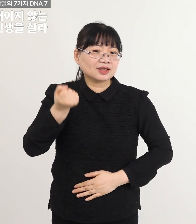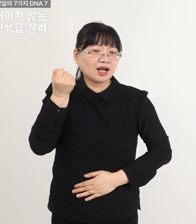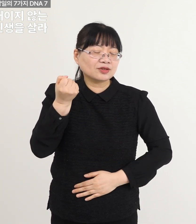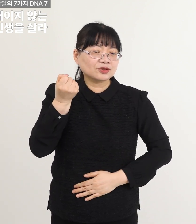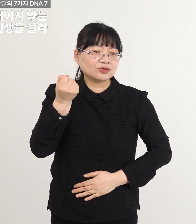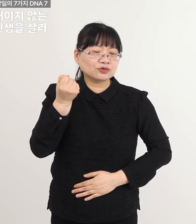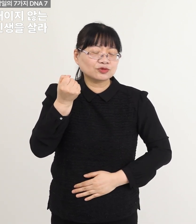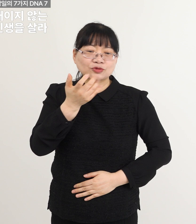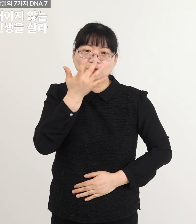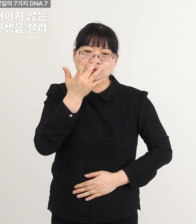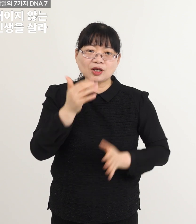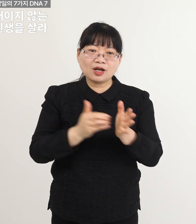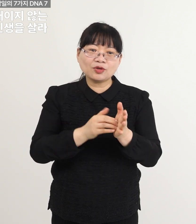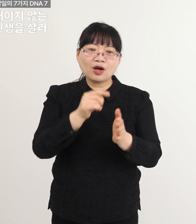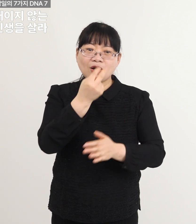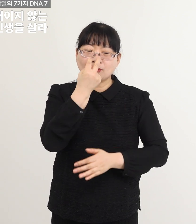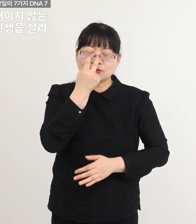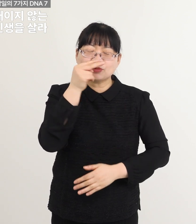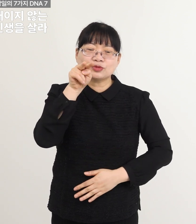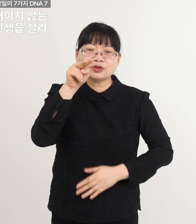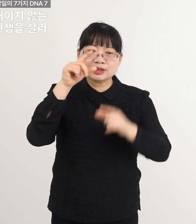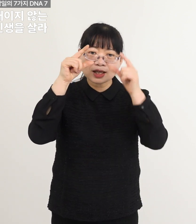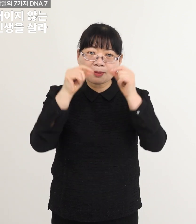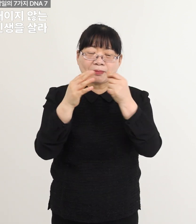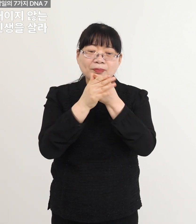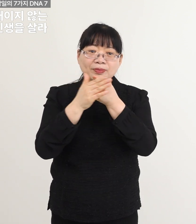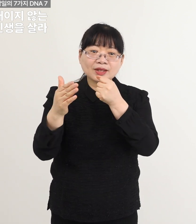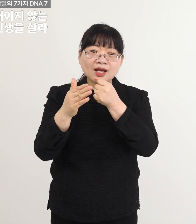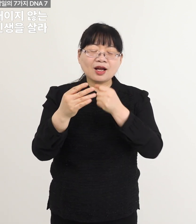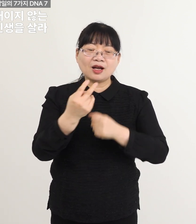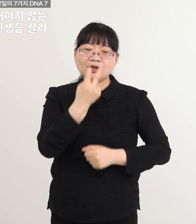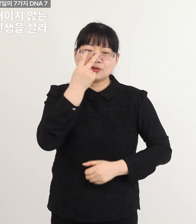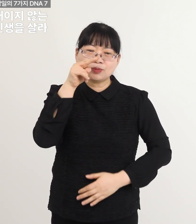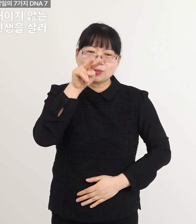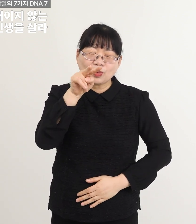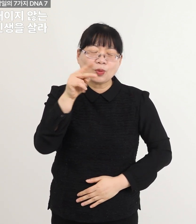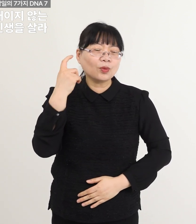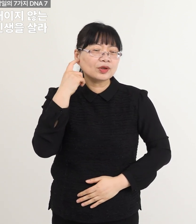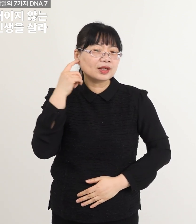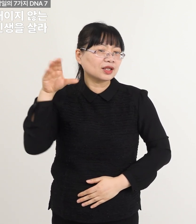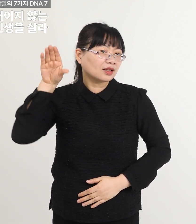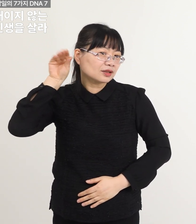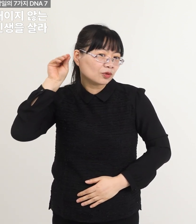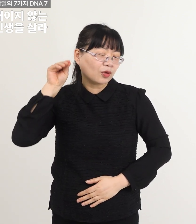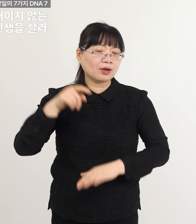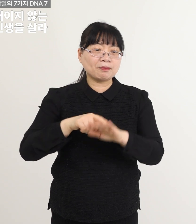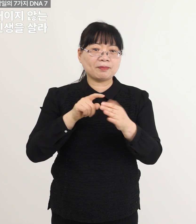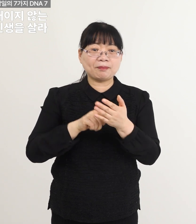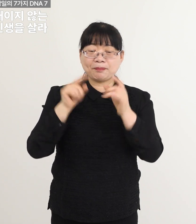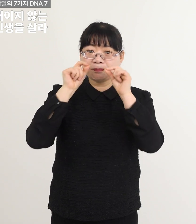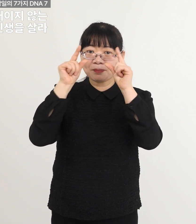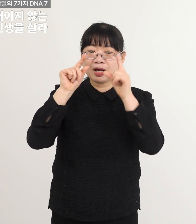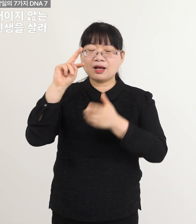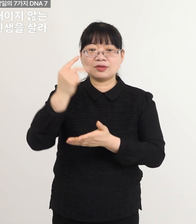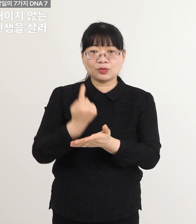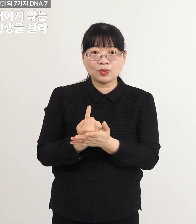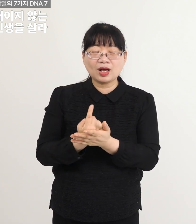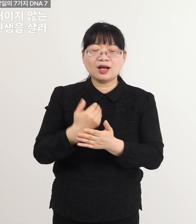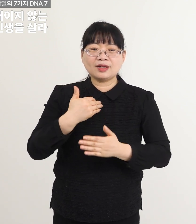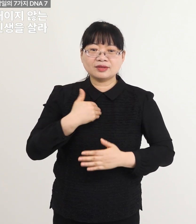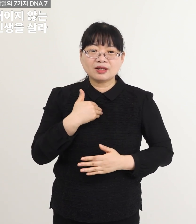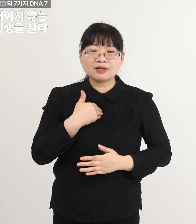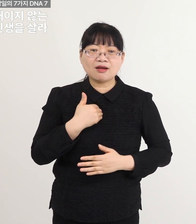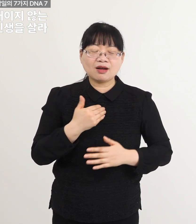둔하게 듣고 그 눈은 감았으니 이는 눈으로 보고 귀로 듣고 마음으로 깨달아 돌아오면